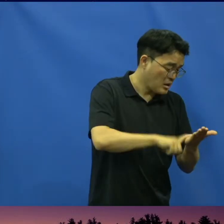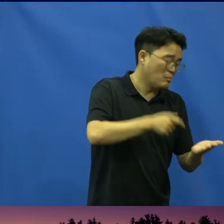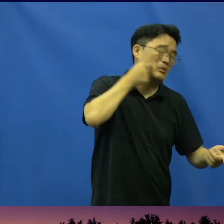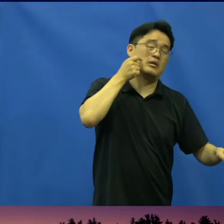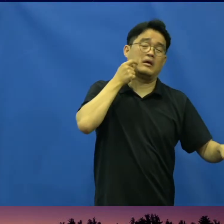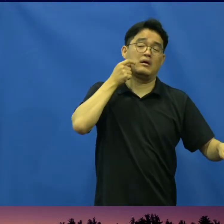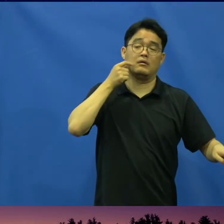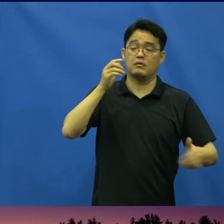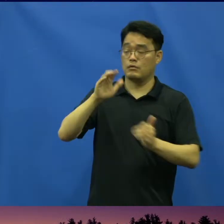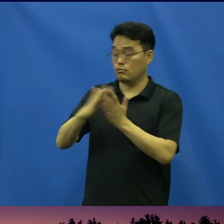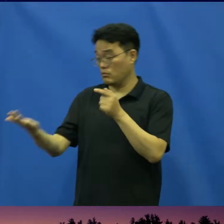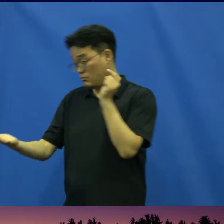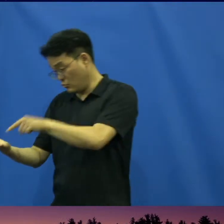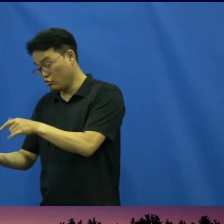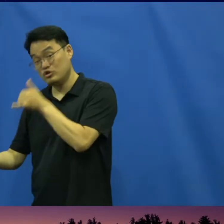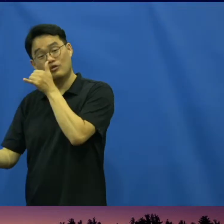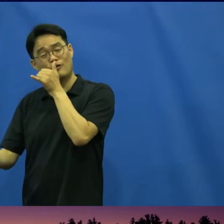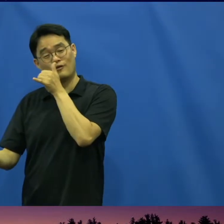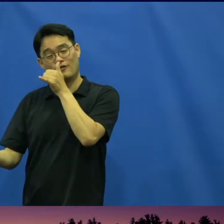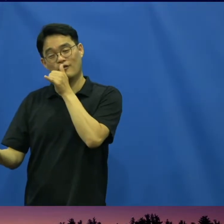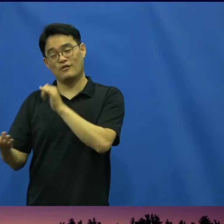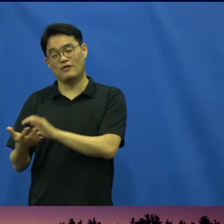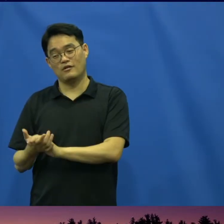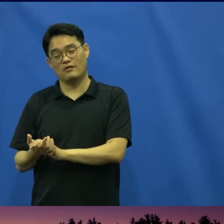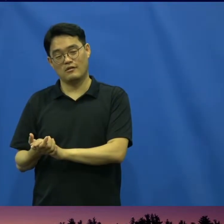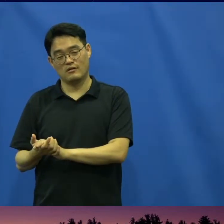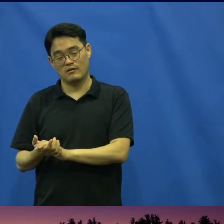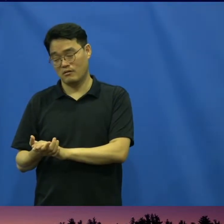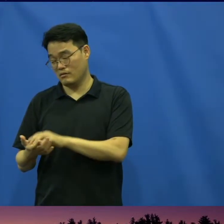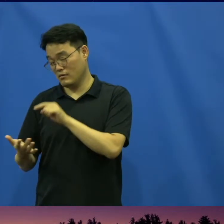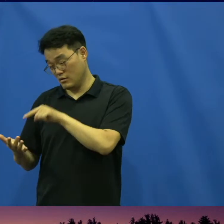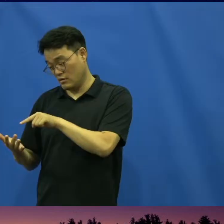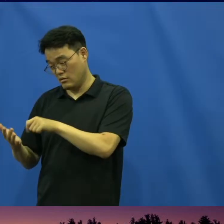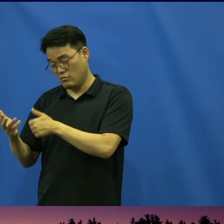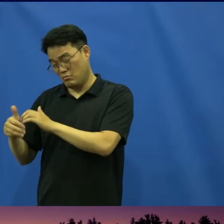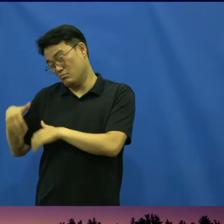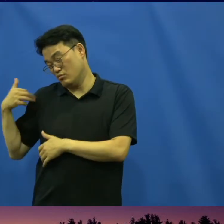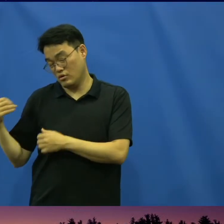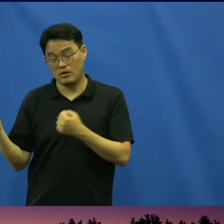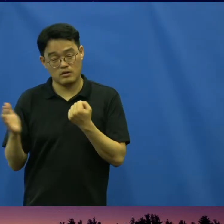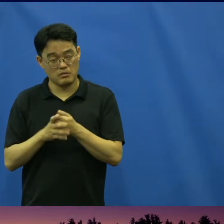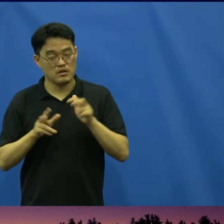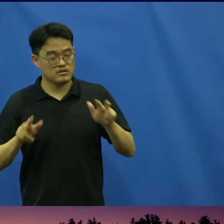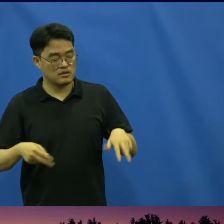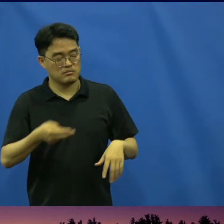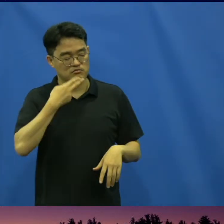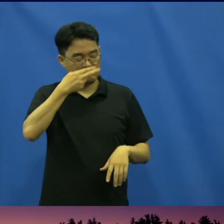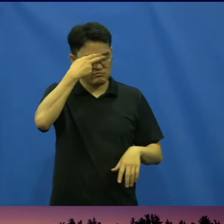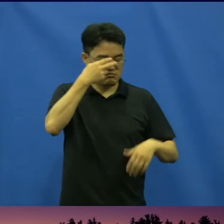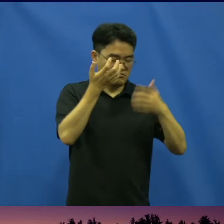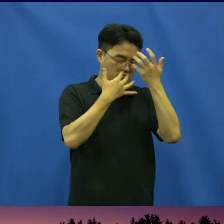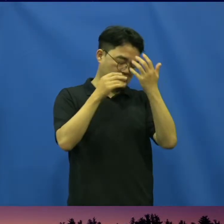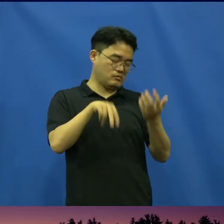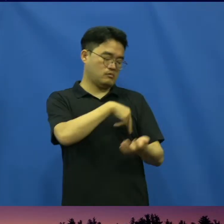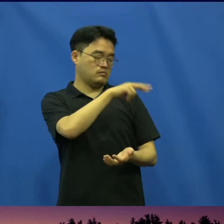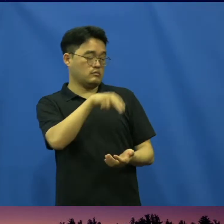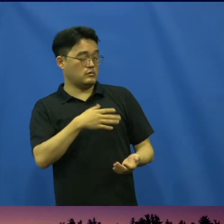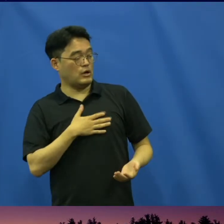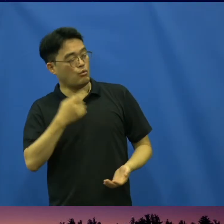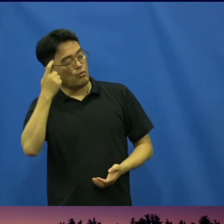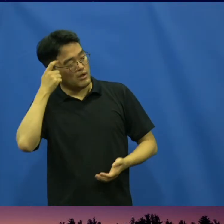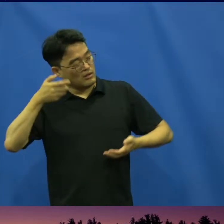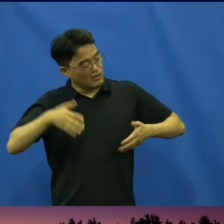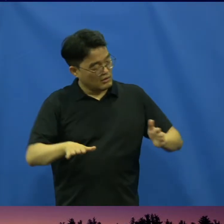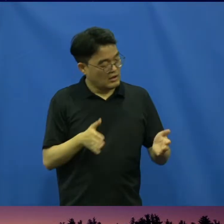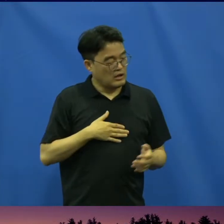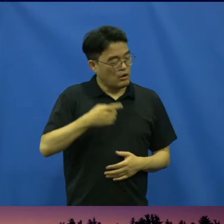대술에 취하고 매일 그냥 온갖 세상에 잡다한 것에 취해가지고 돌아다녀요. 왜? 내가 왜 존재? 왜 태어났네?